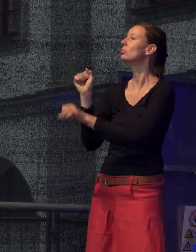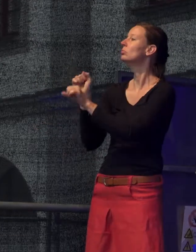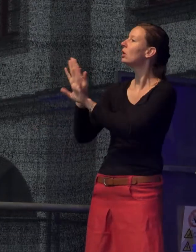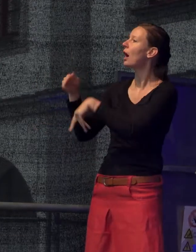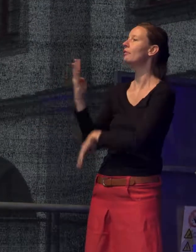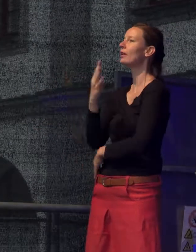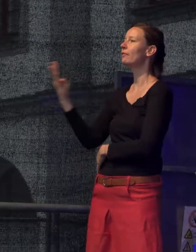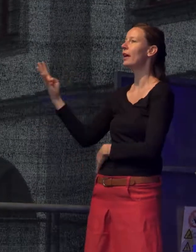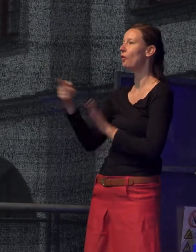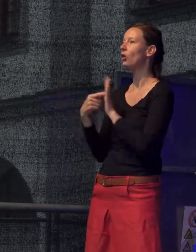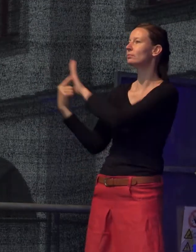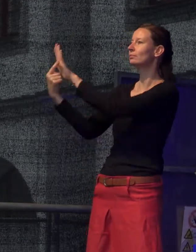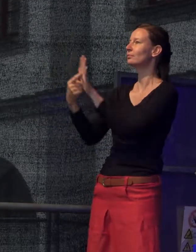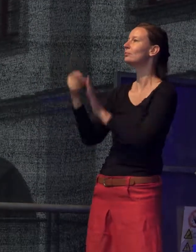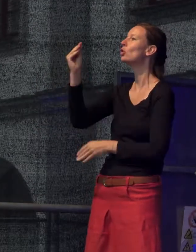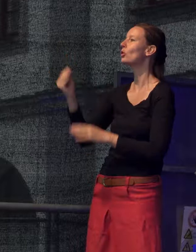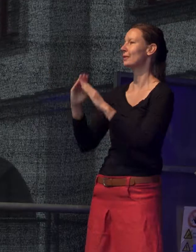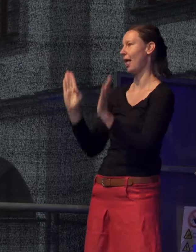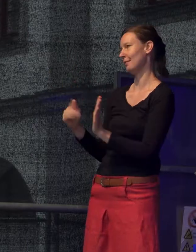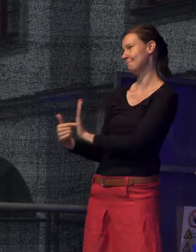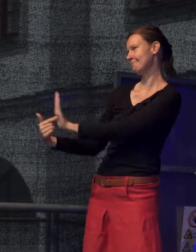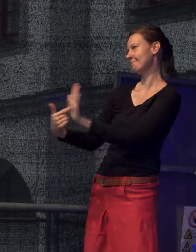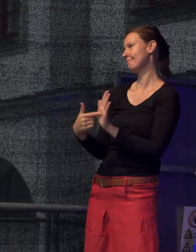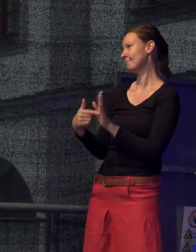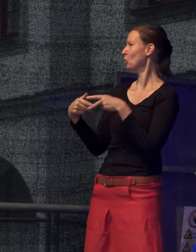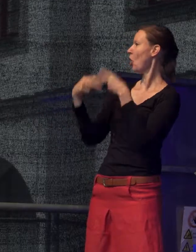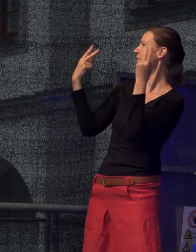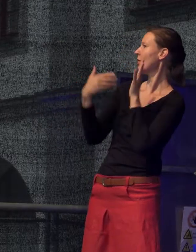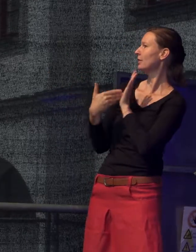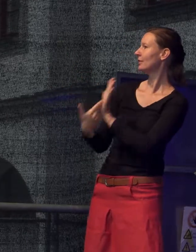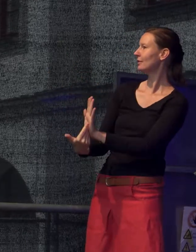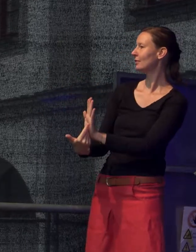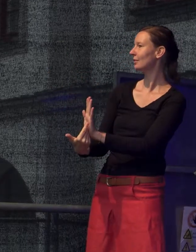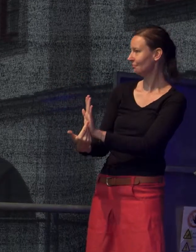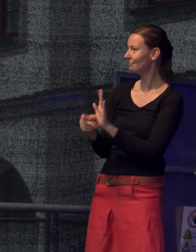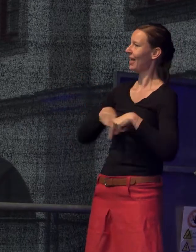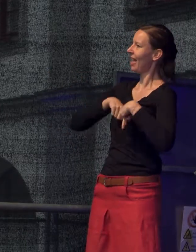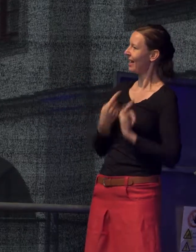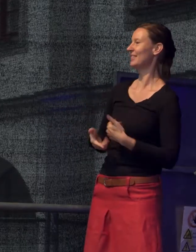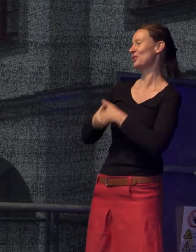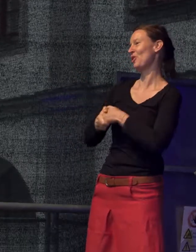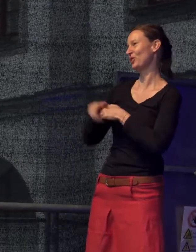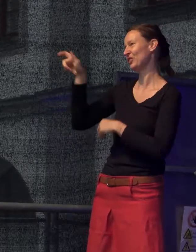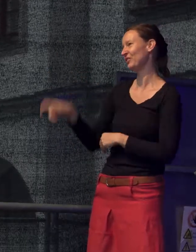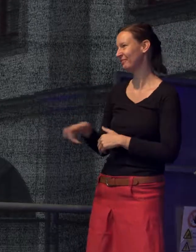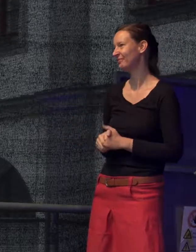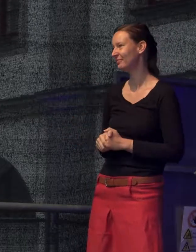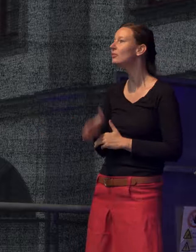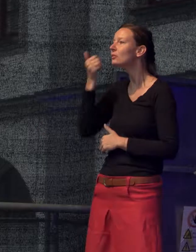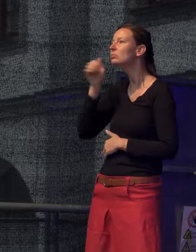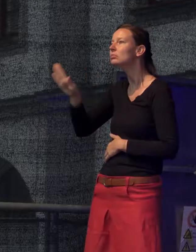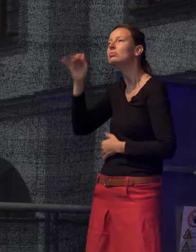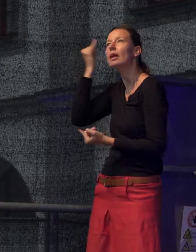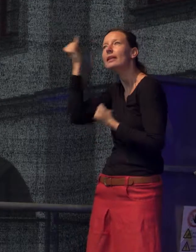in der kempener kunsthalle ausstellen hat sie ihren glückwunsch dazu vom juli setzten sie ihre ideen